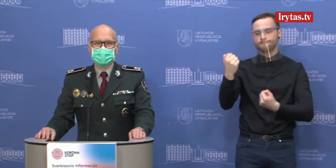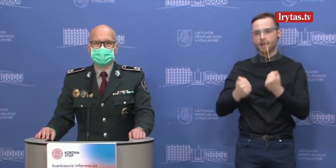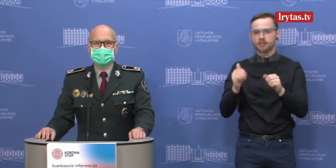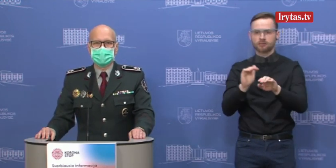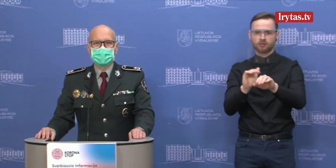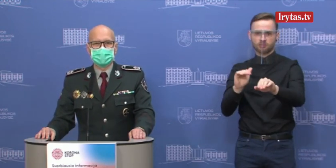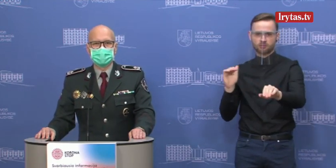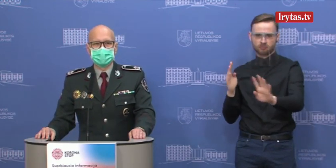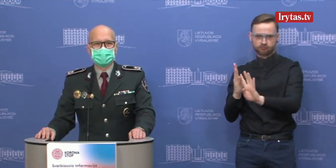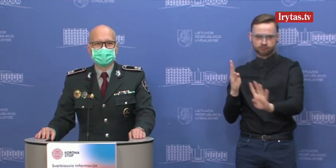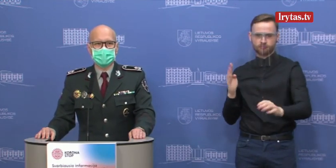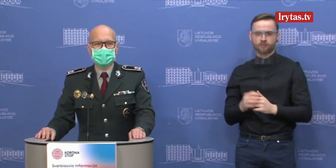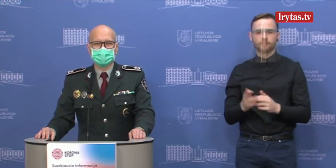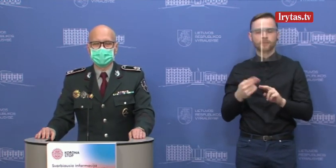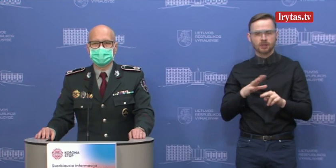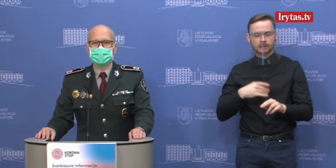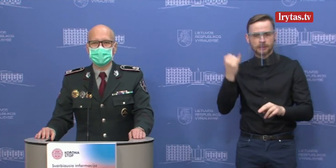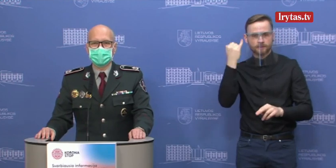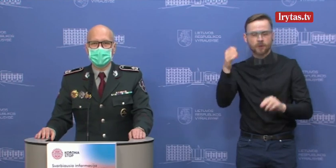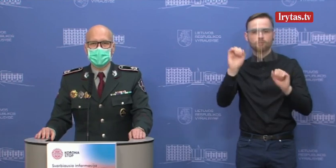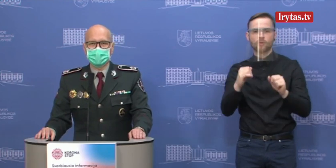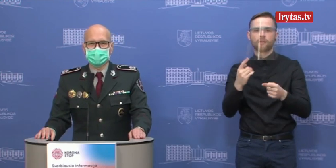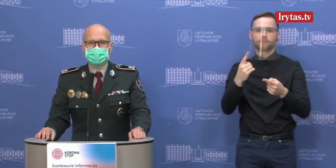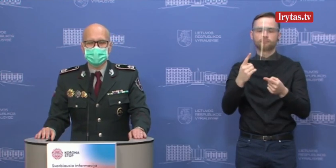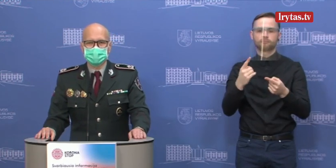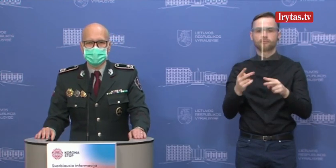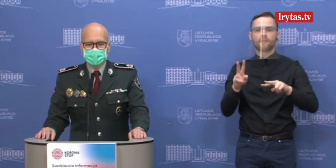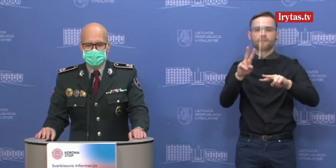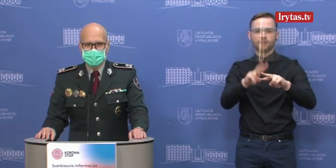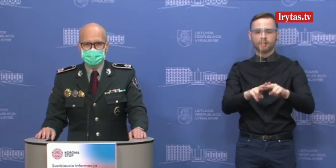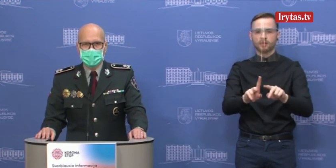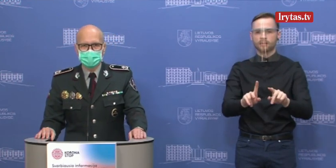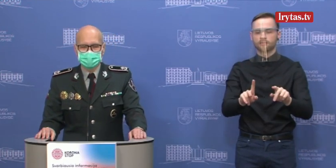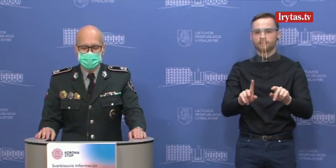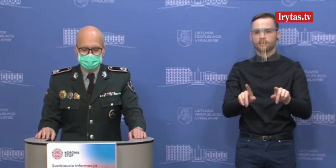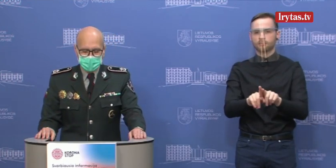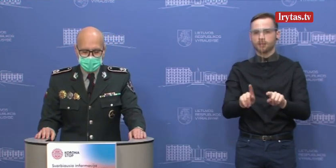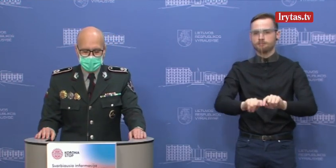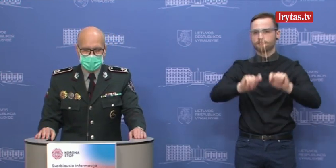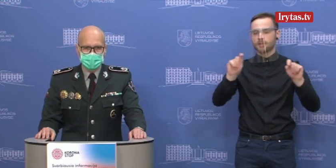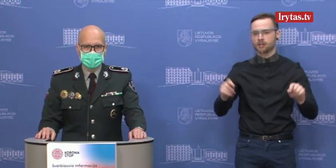pateiktas pasiūlymas atidaryti papildomą kontrolės punktą. Kaip ir minėjau, tas kontrolės punktas pradės savo darbą